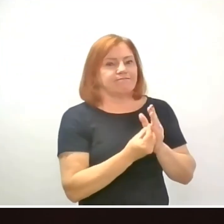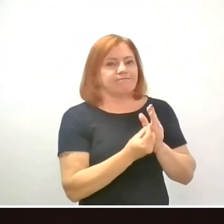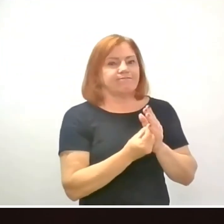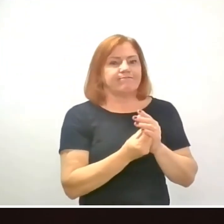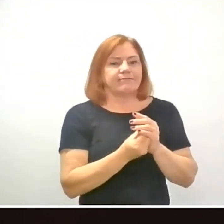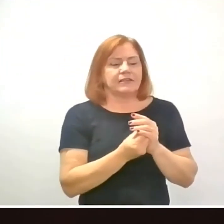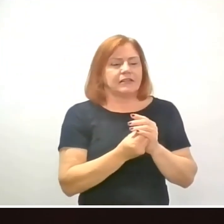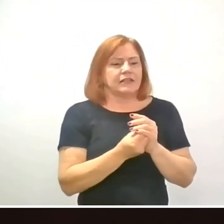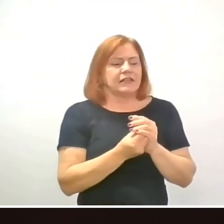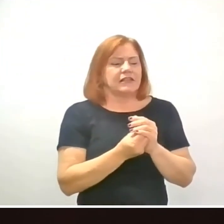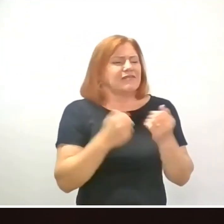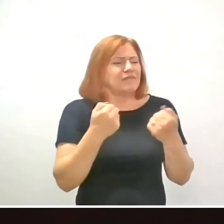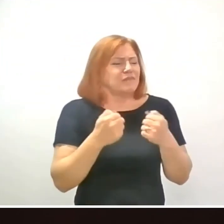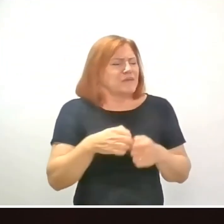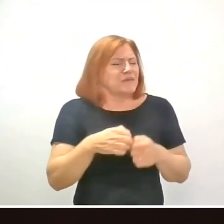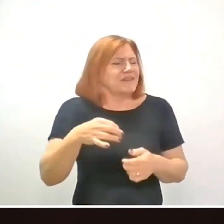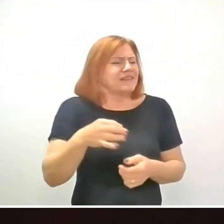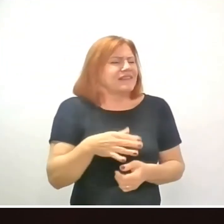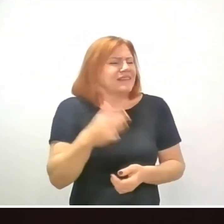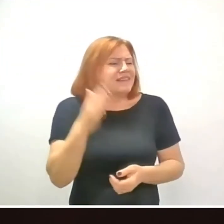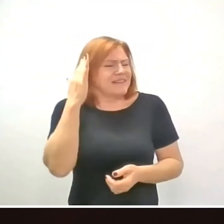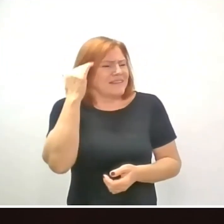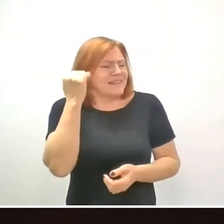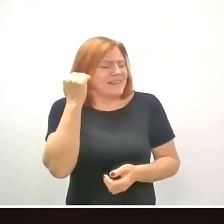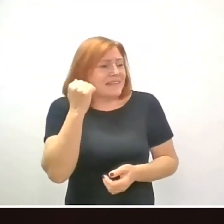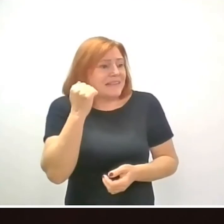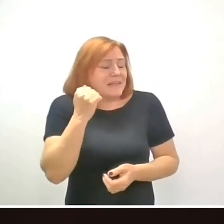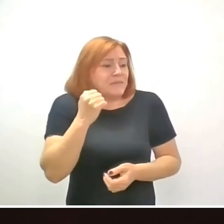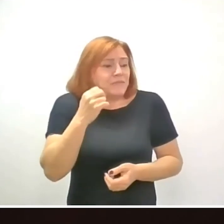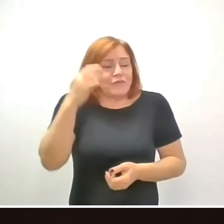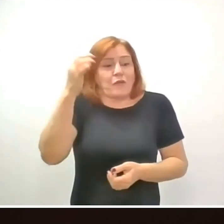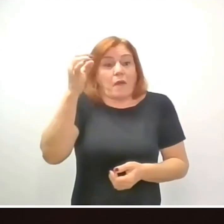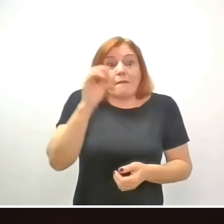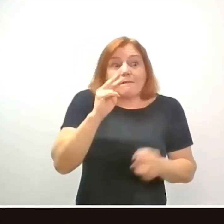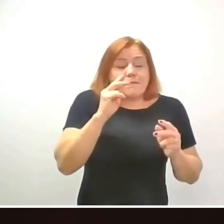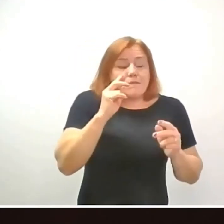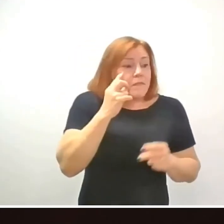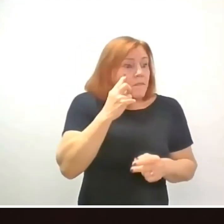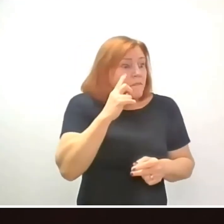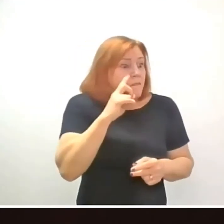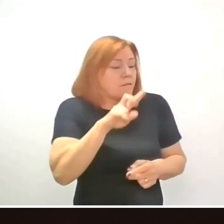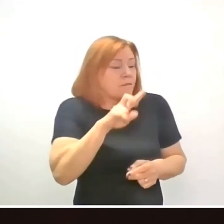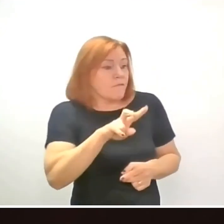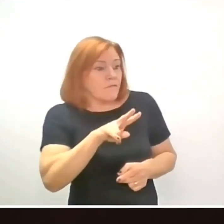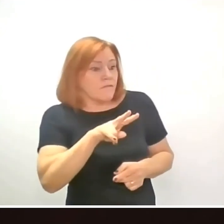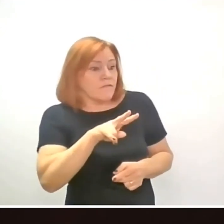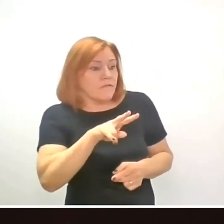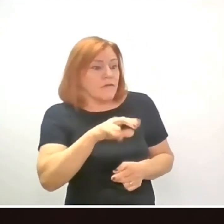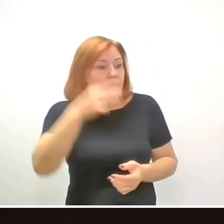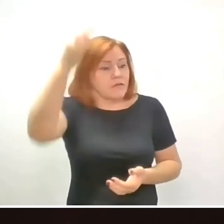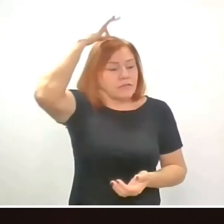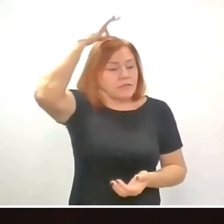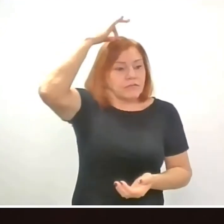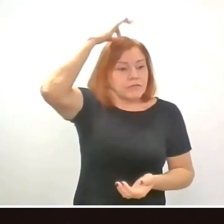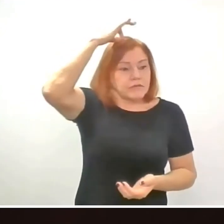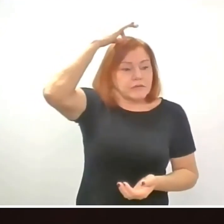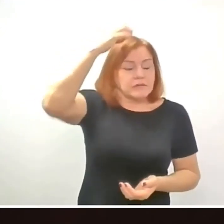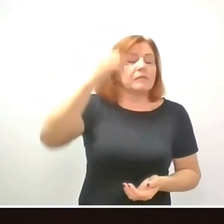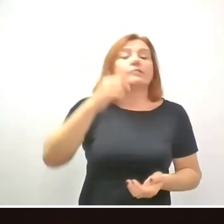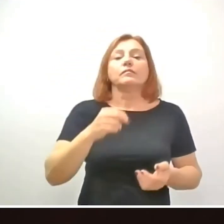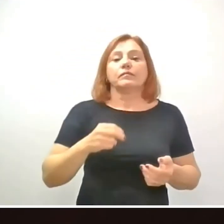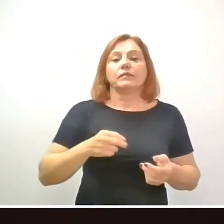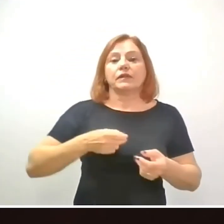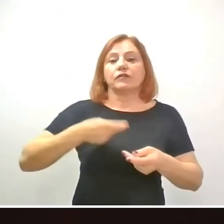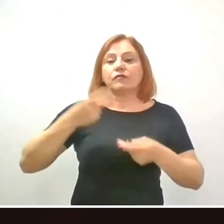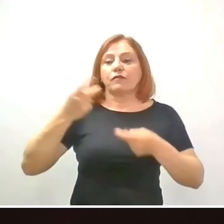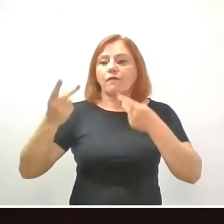falar. Graças a Deus, hoje nós temos o Espírito falando no nosso meio. E nós precisamos ouvir com simplicidade, com obediência